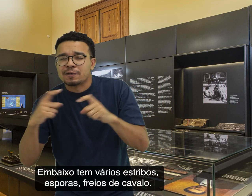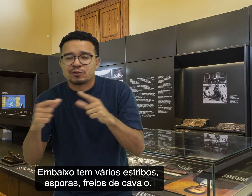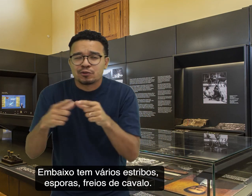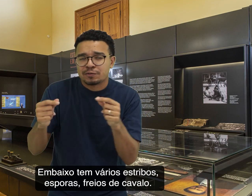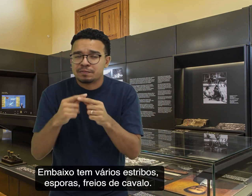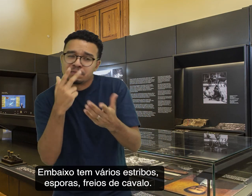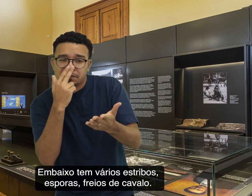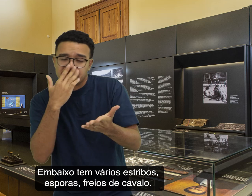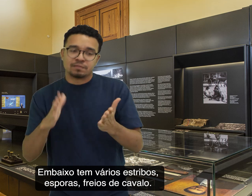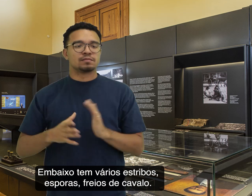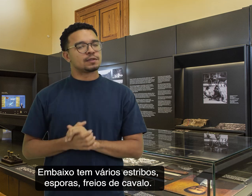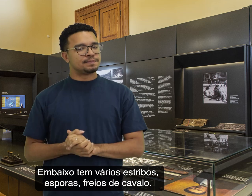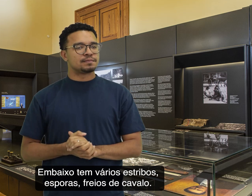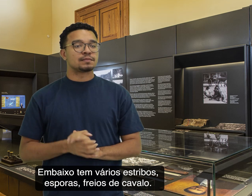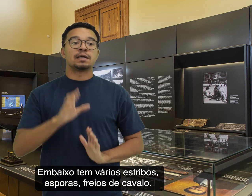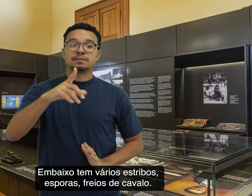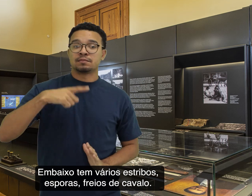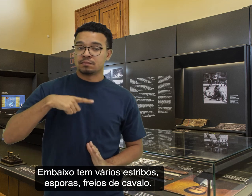embaixo tem